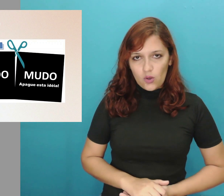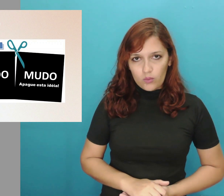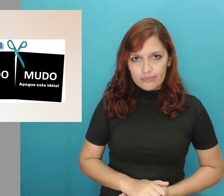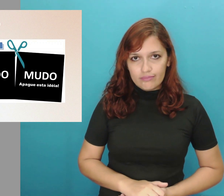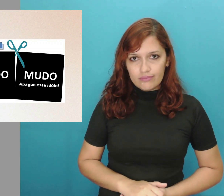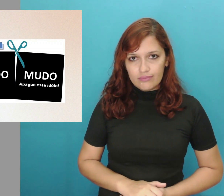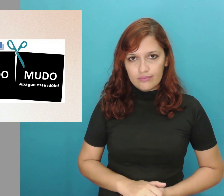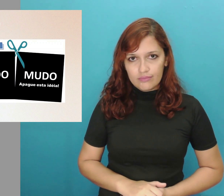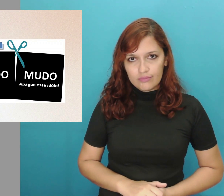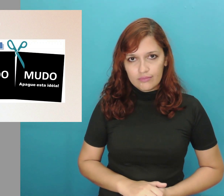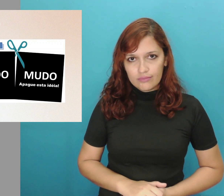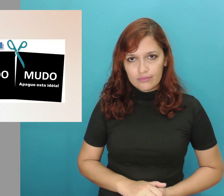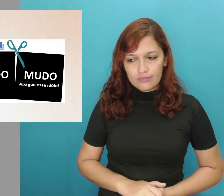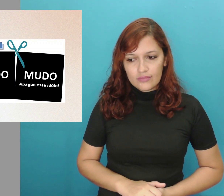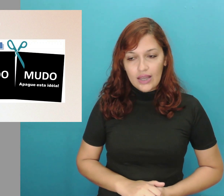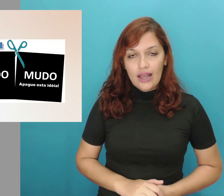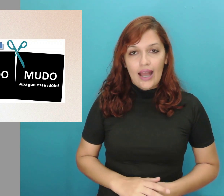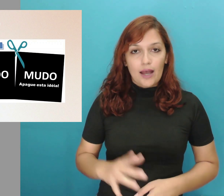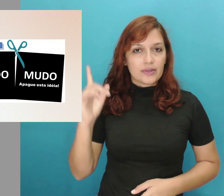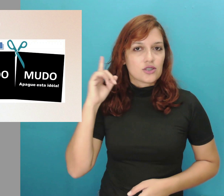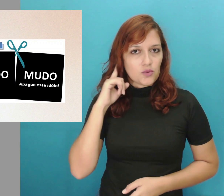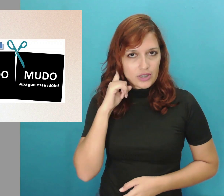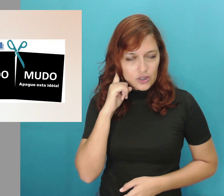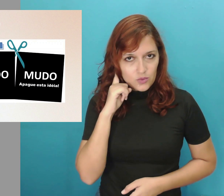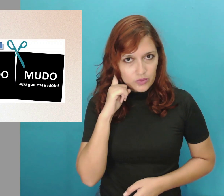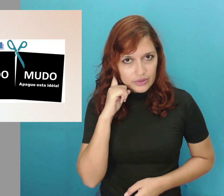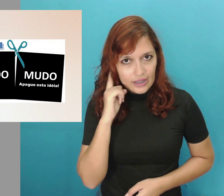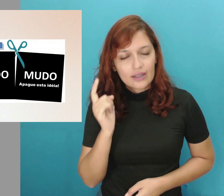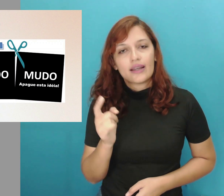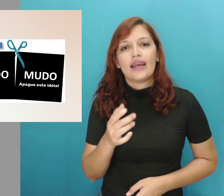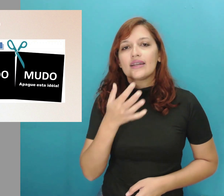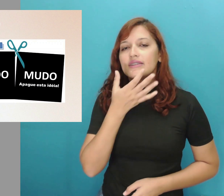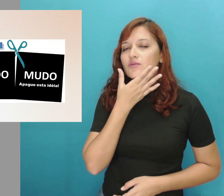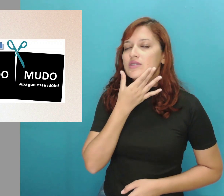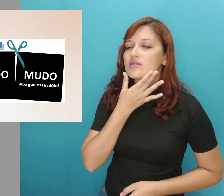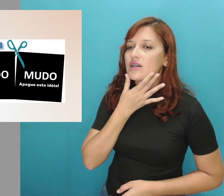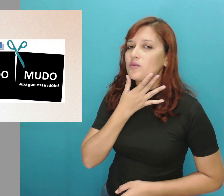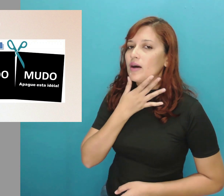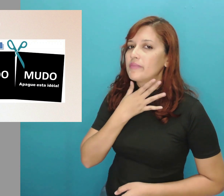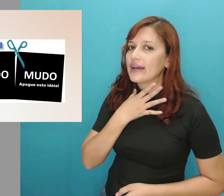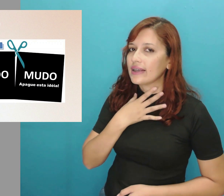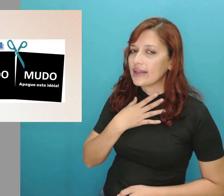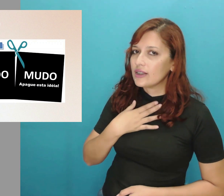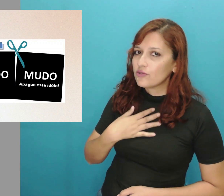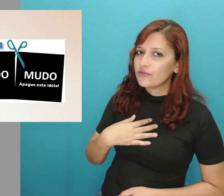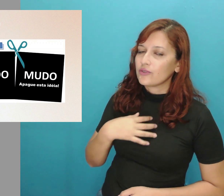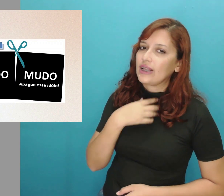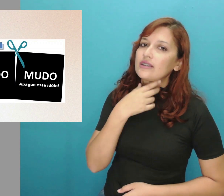som. A pessoa surda, ela tem o seu aparelho